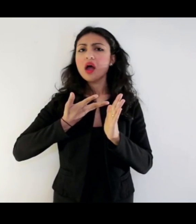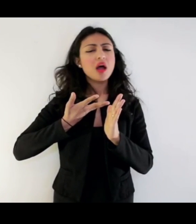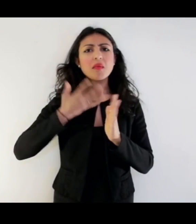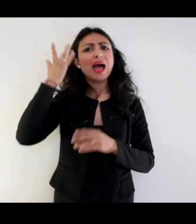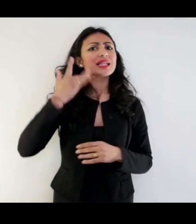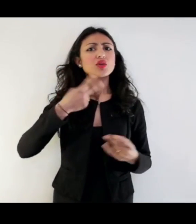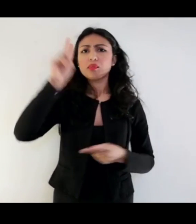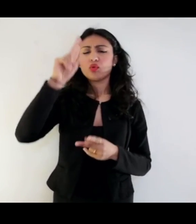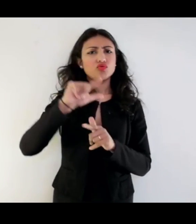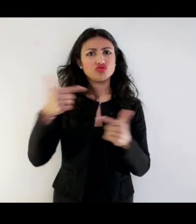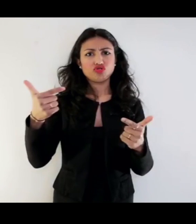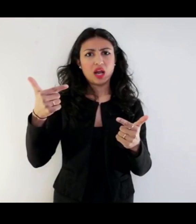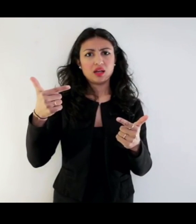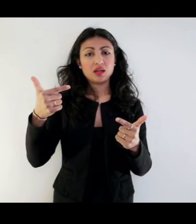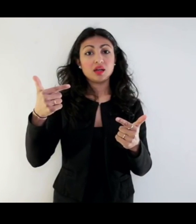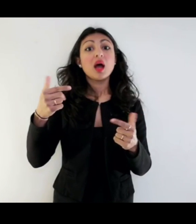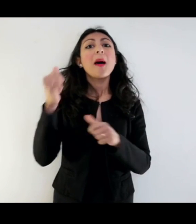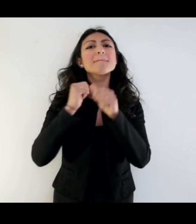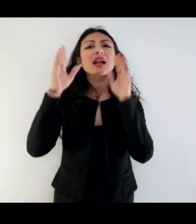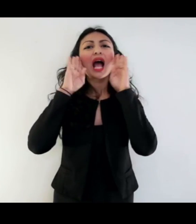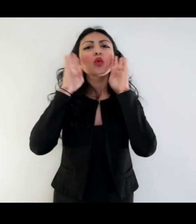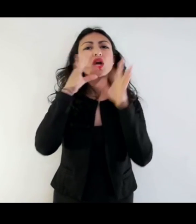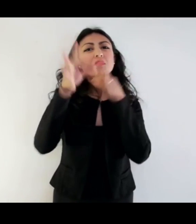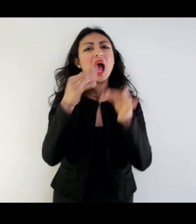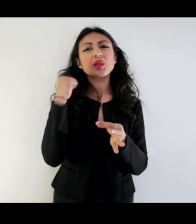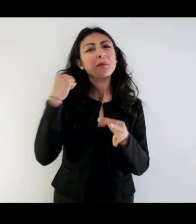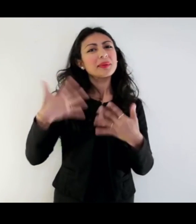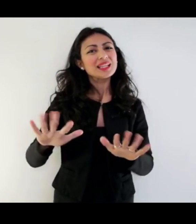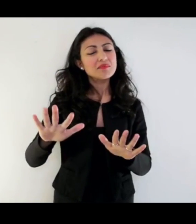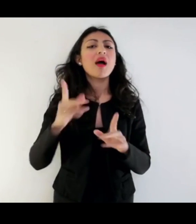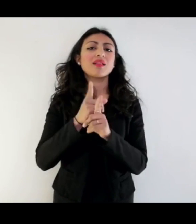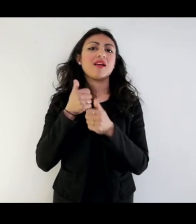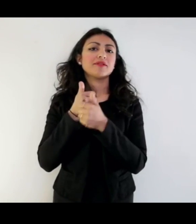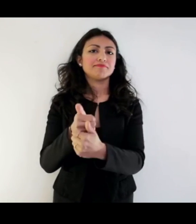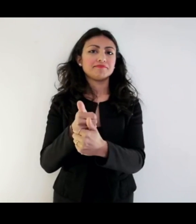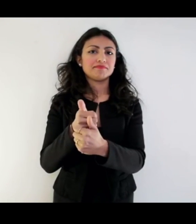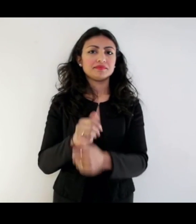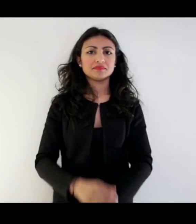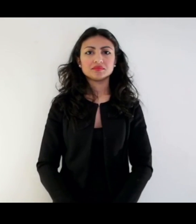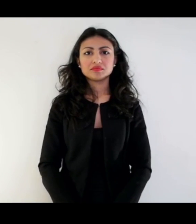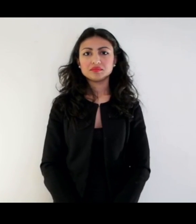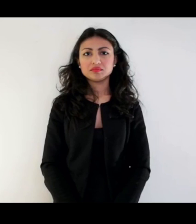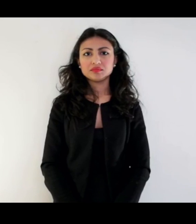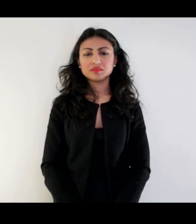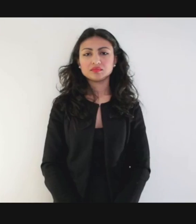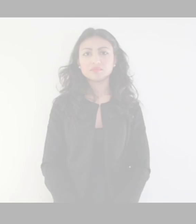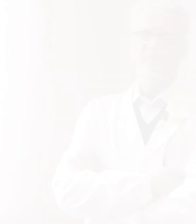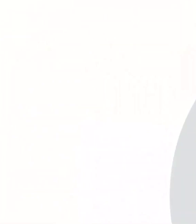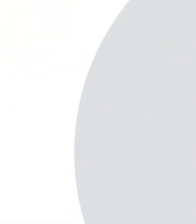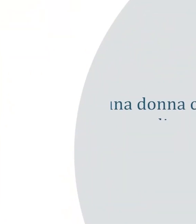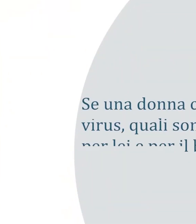vera questa ipotesi. Quindi direi per tutte le gravide le indicazioni che abbiamo dato prima, indipendentemente dalle